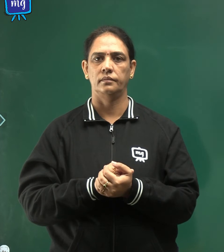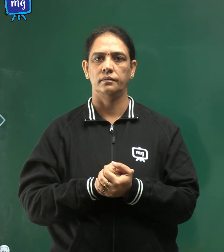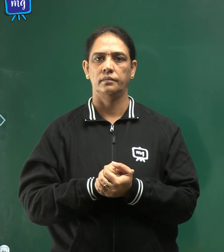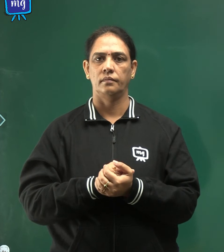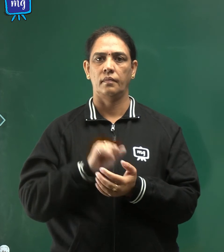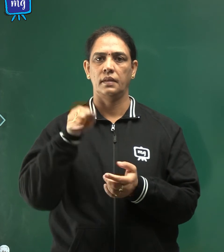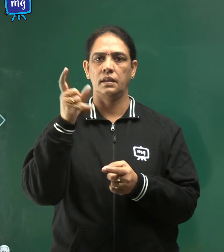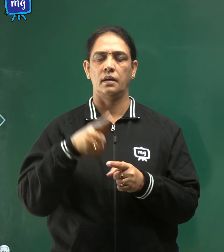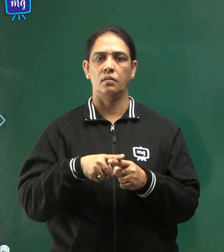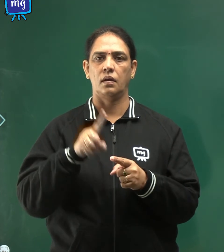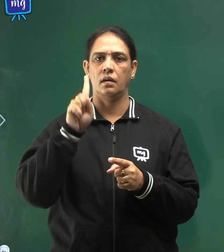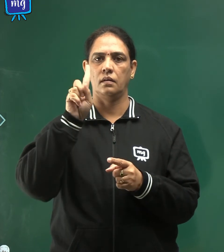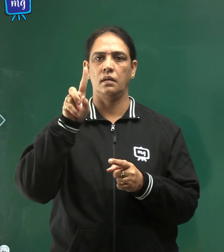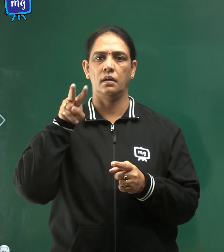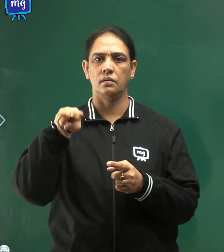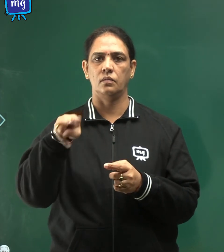6 गुणा 100